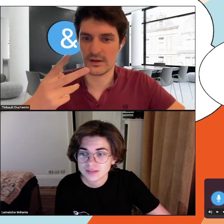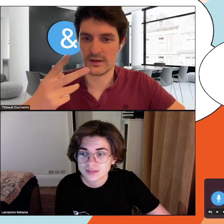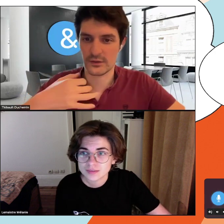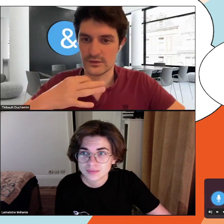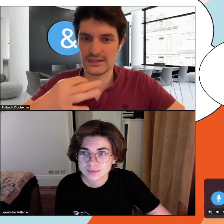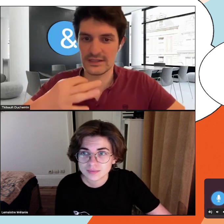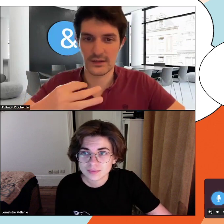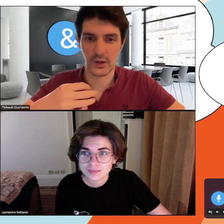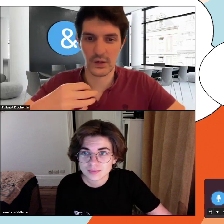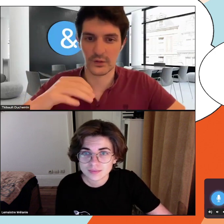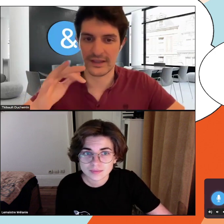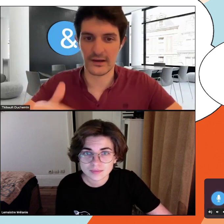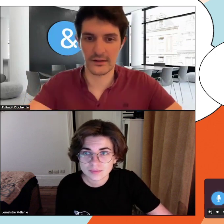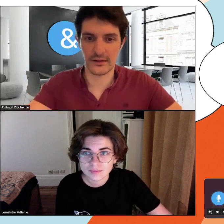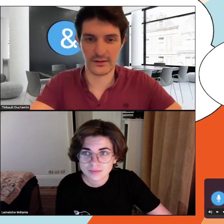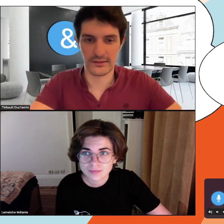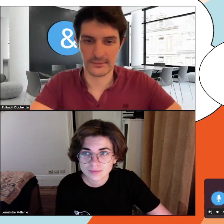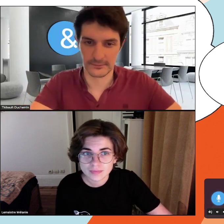que je dis en temps réel?